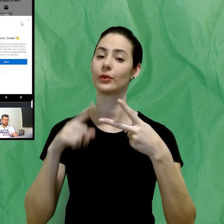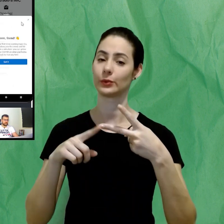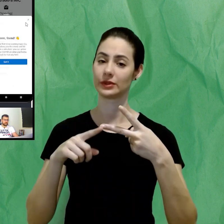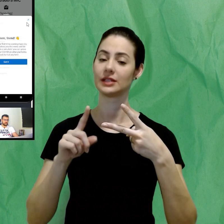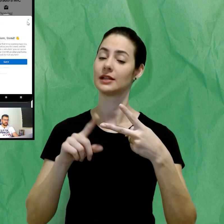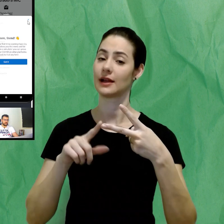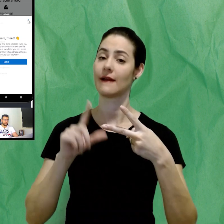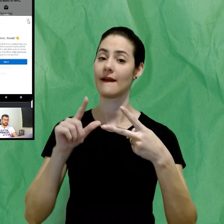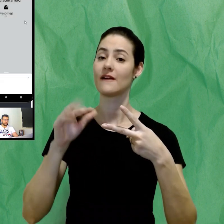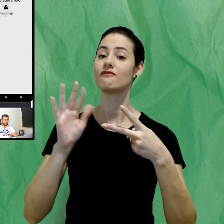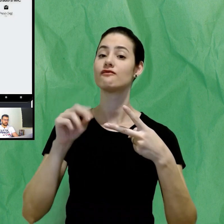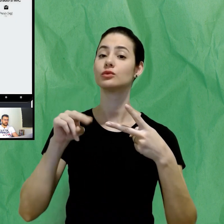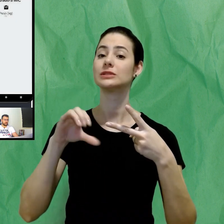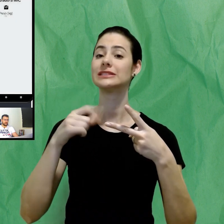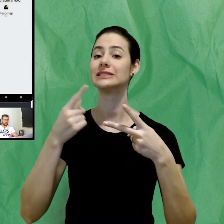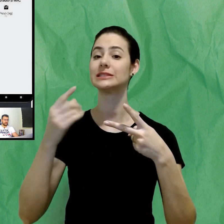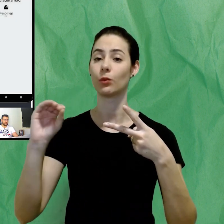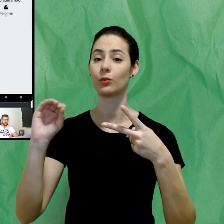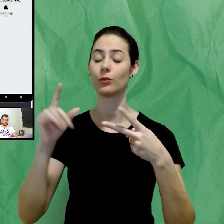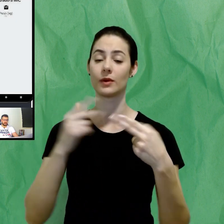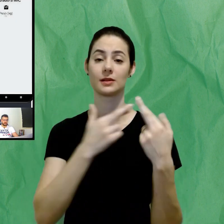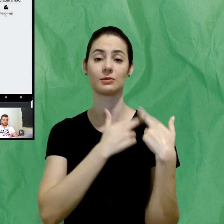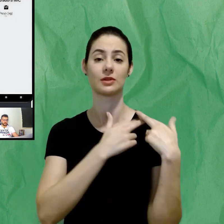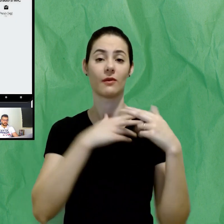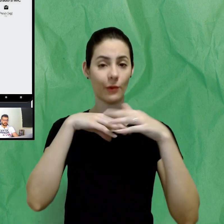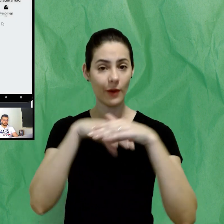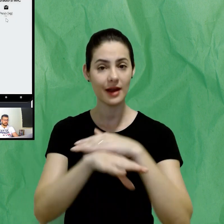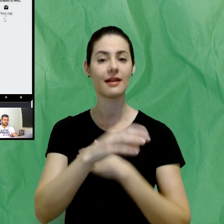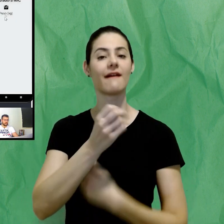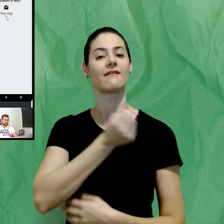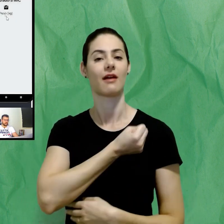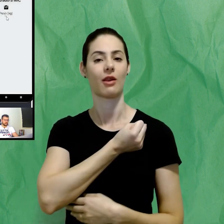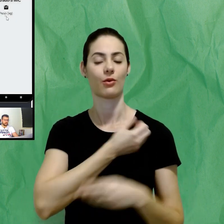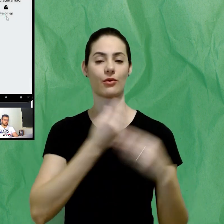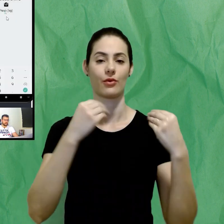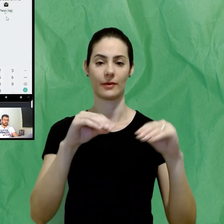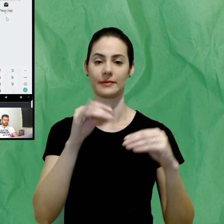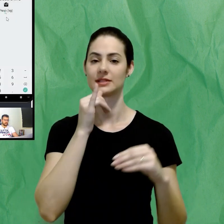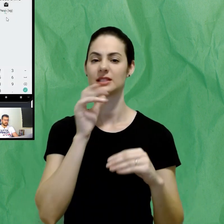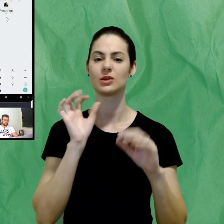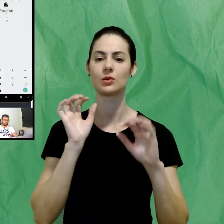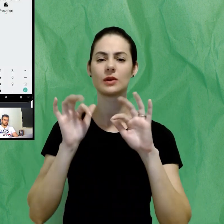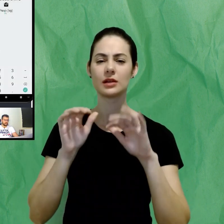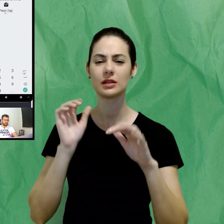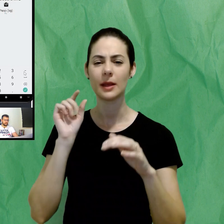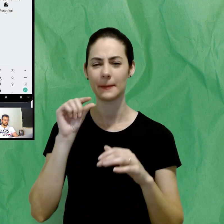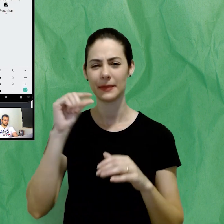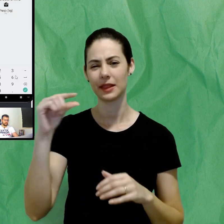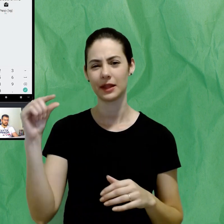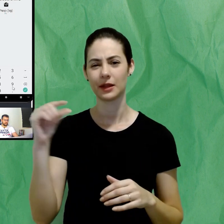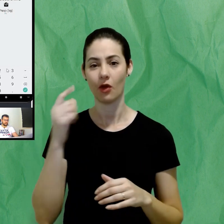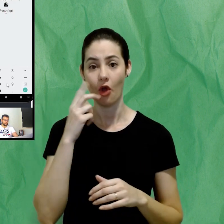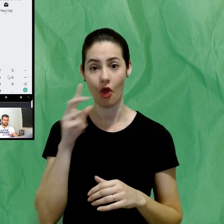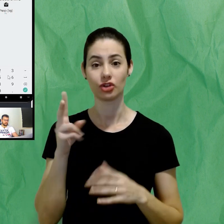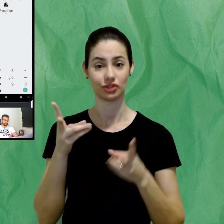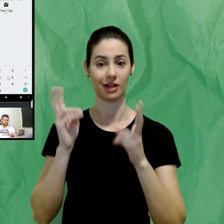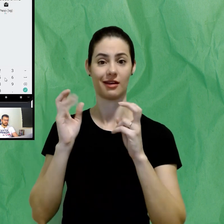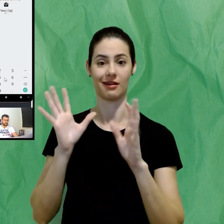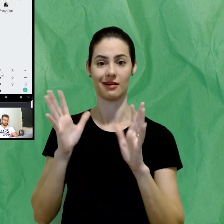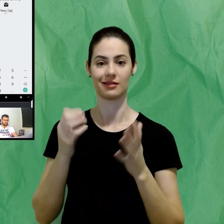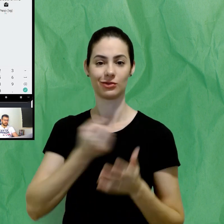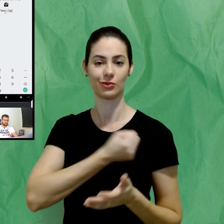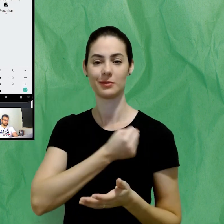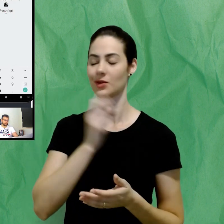vai ser responsável por guardar o valor alterado. Então se eu clicar aqui, está bem pequenininho, mas notem que ele já abriu o